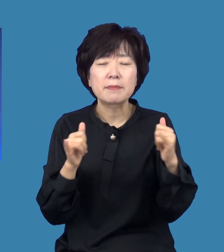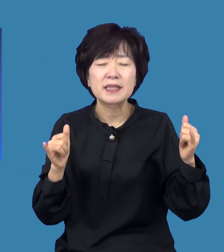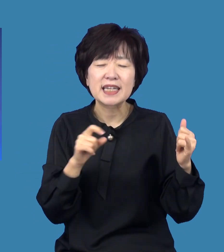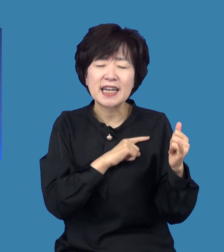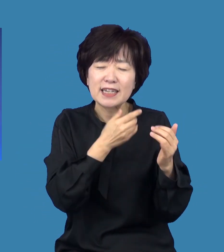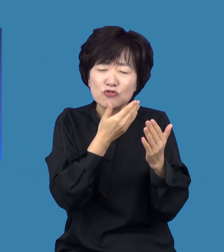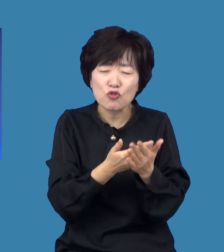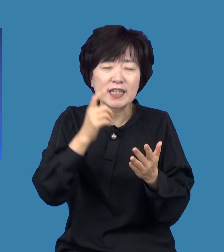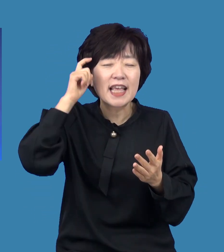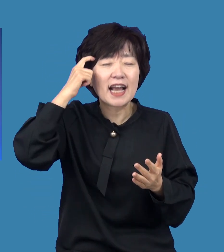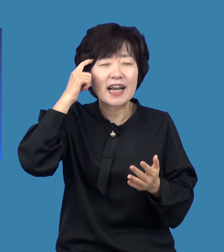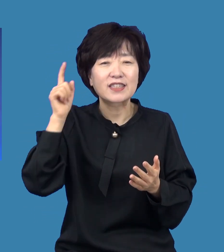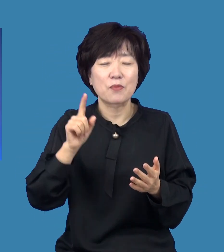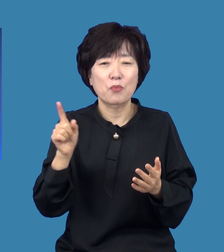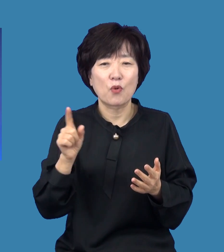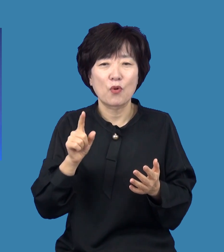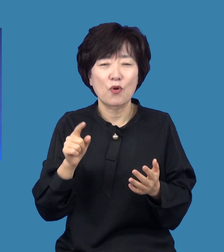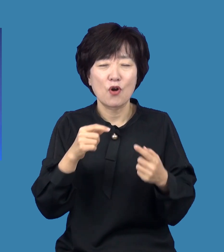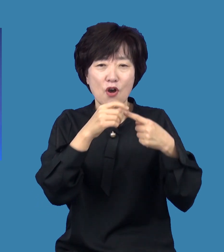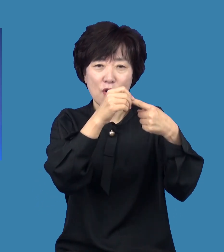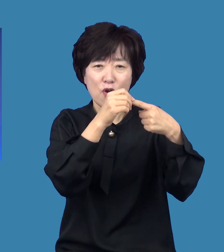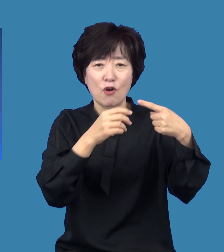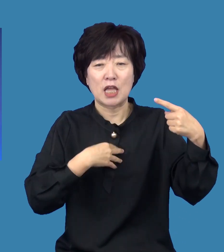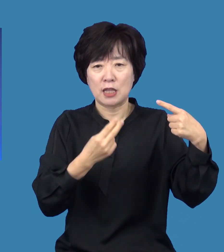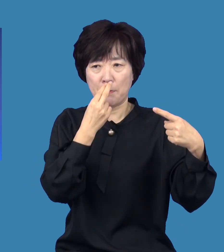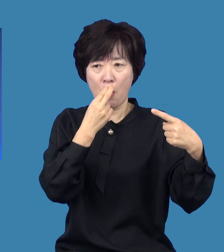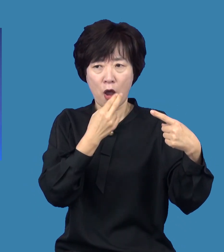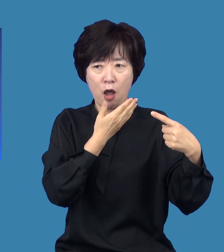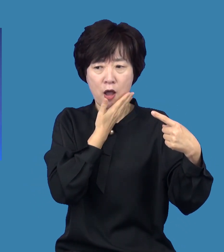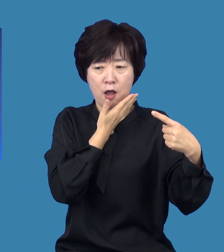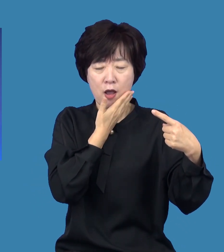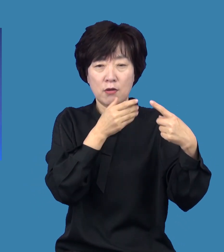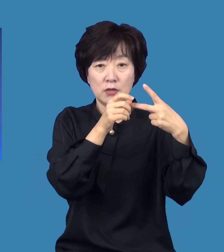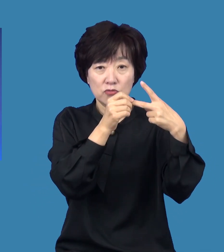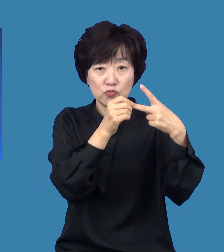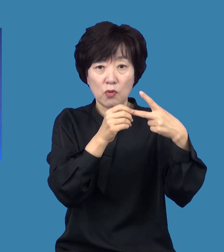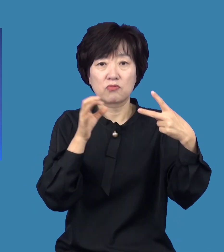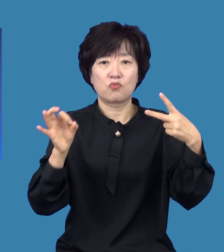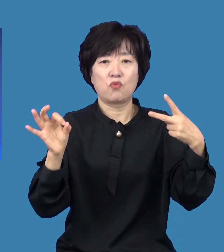가장 중요하게 생각하는 넘버 원이 물론 자기 생명일 거고, 근데 넘버 투가 돈 아니에요?